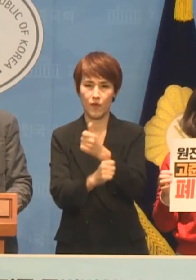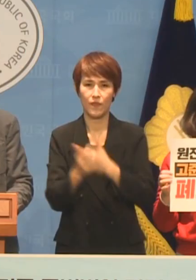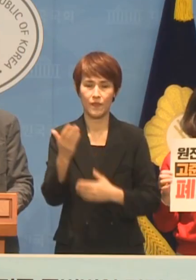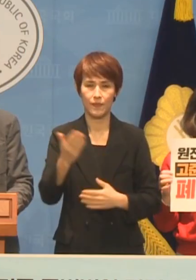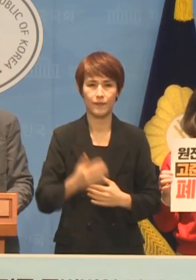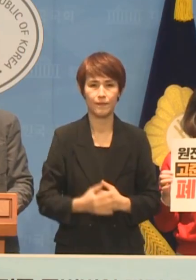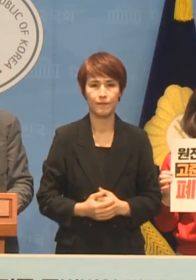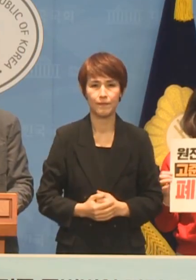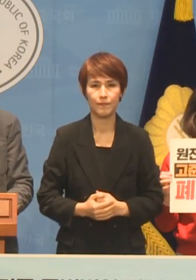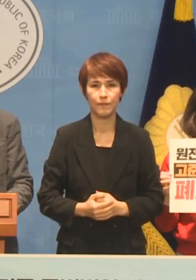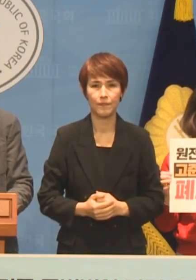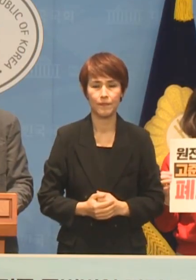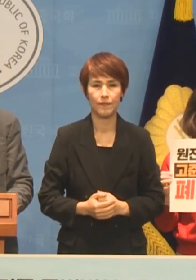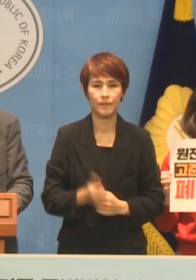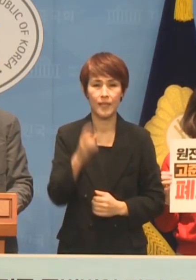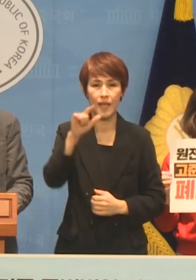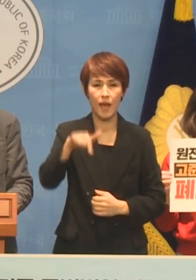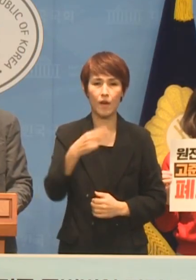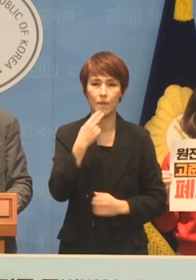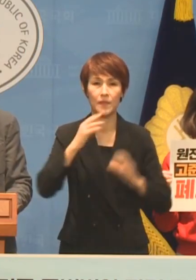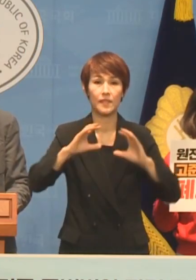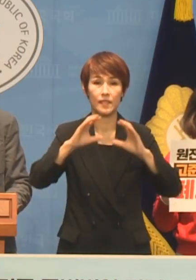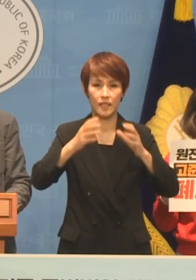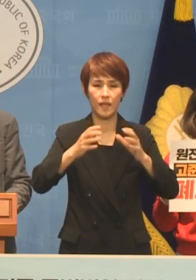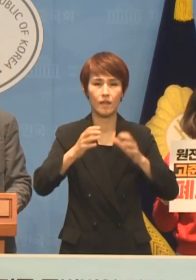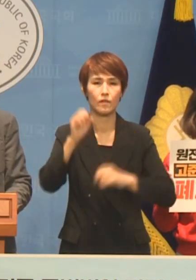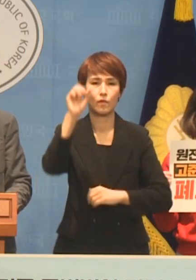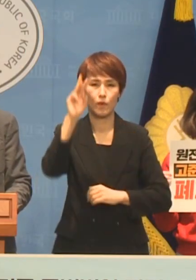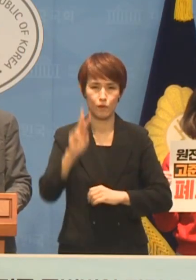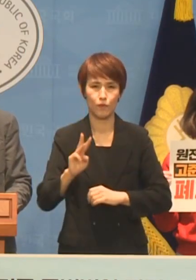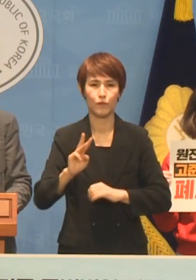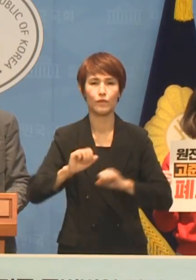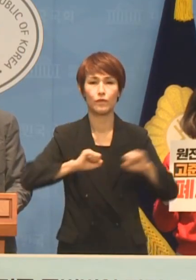계십니다. 그다음에 핵없는 세상 광주전환행동의